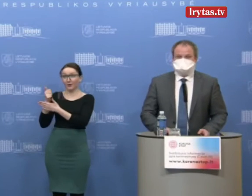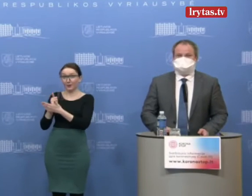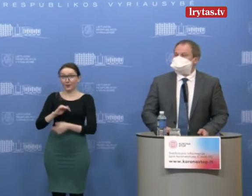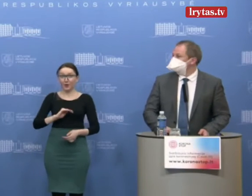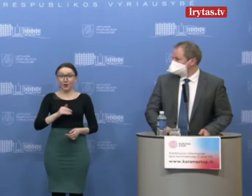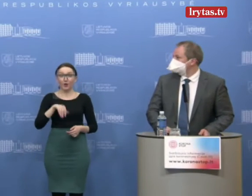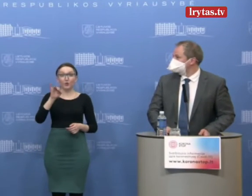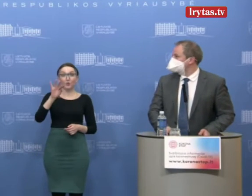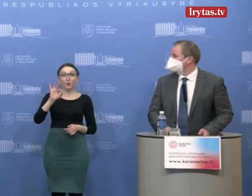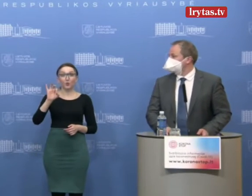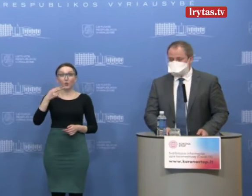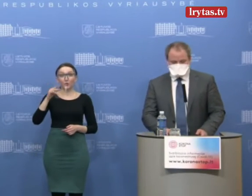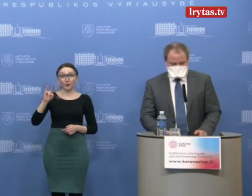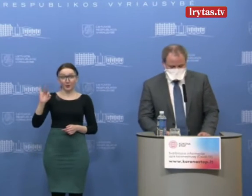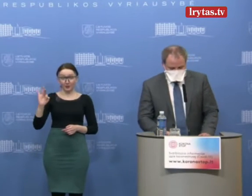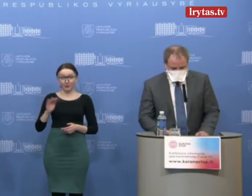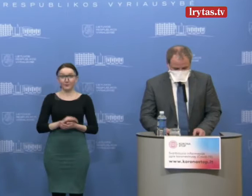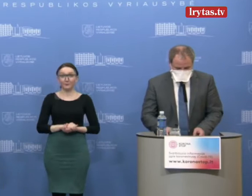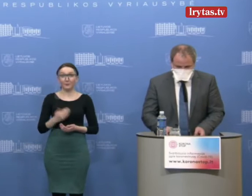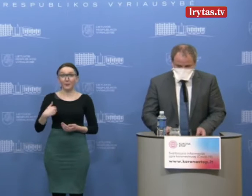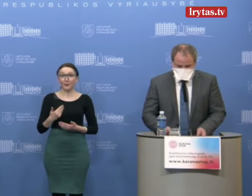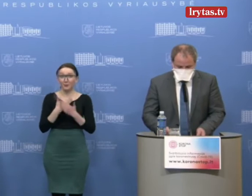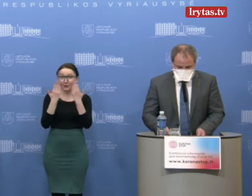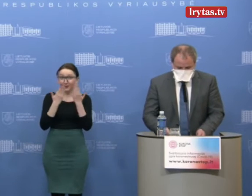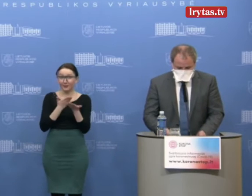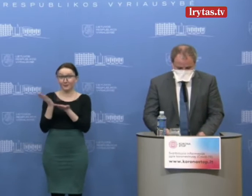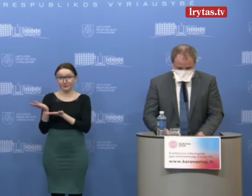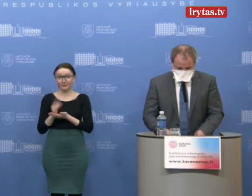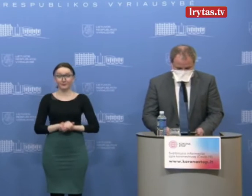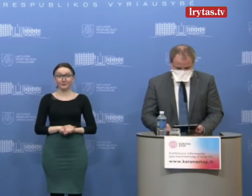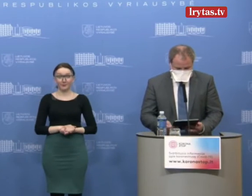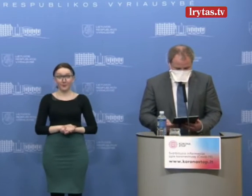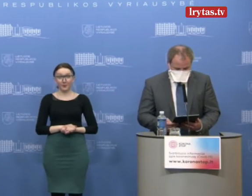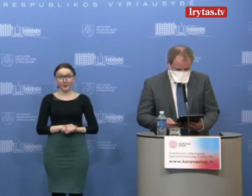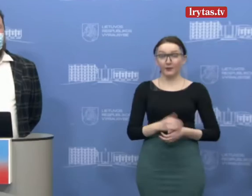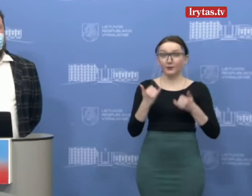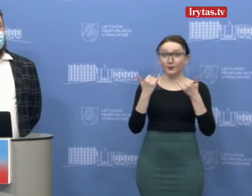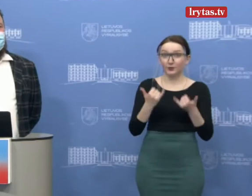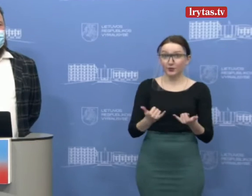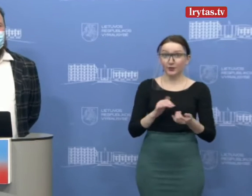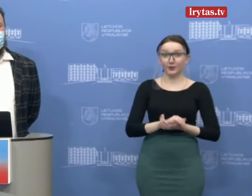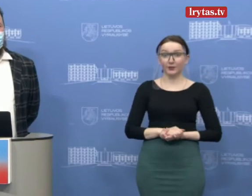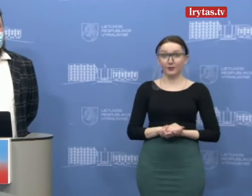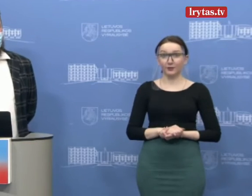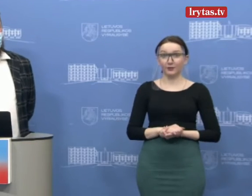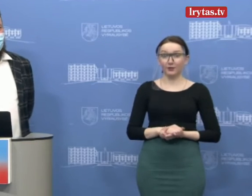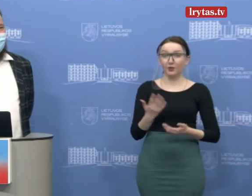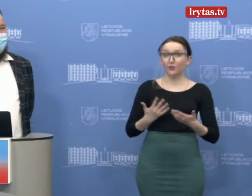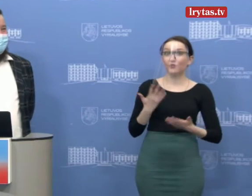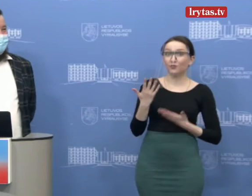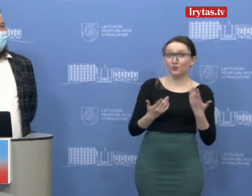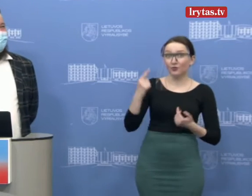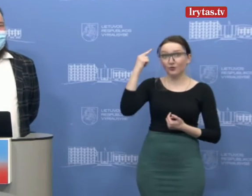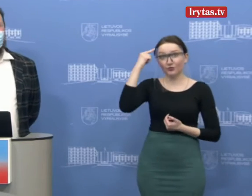ponui Algridui Stonijui. Prašau, Algridai. Labadiena, sveiki gyvi. Taigi, šiandieną mūsų pasitinka džiagi